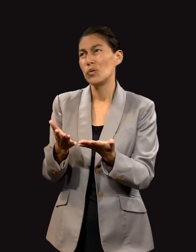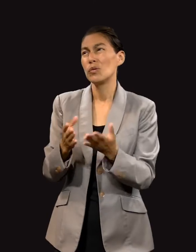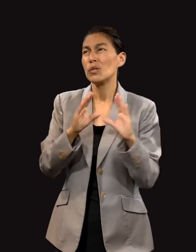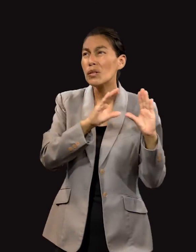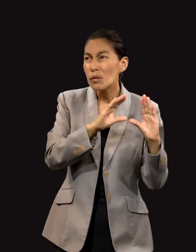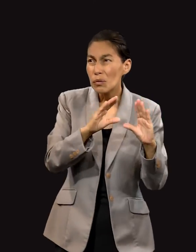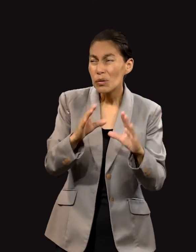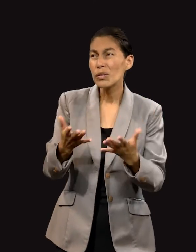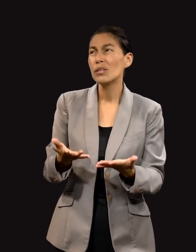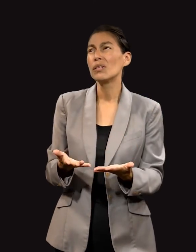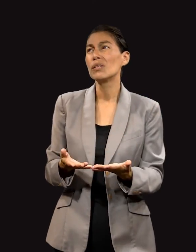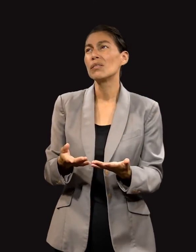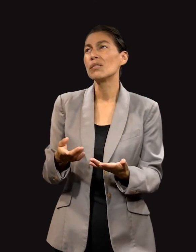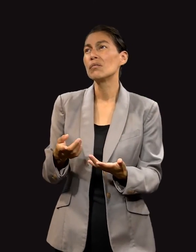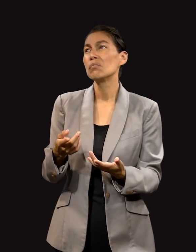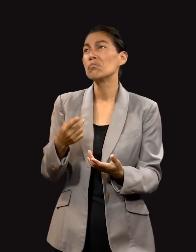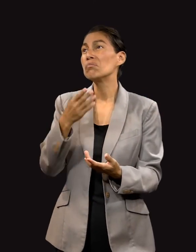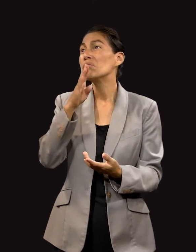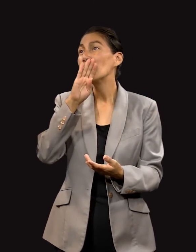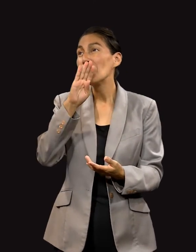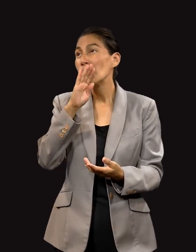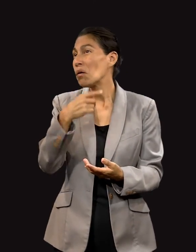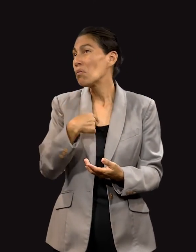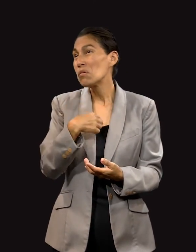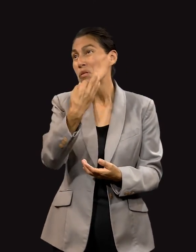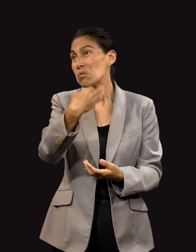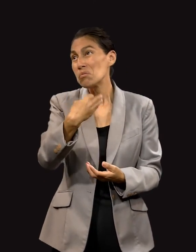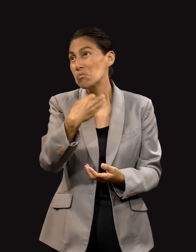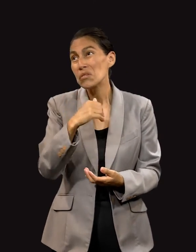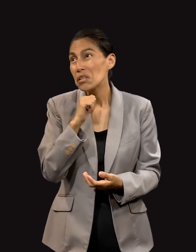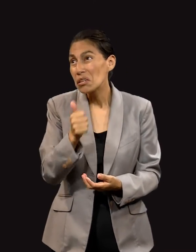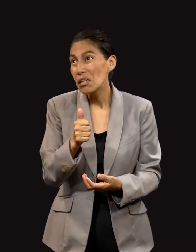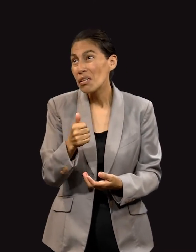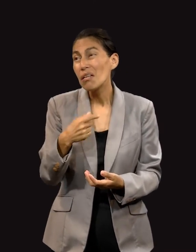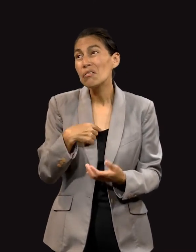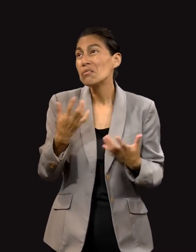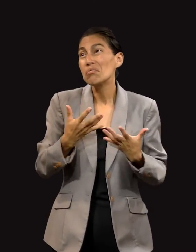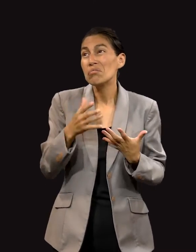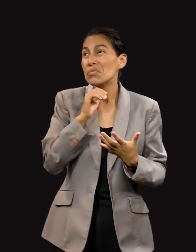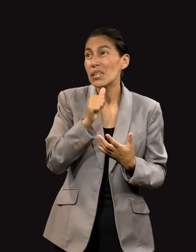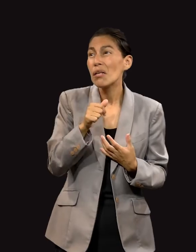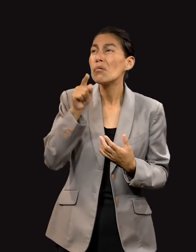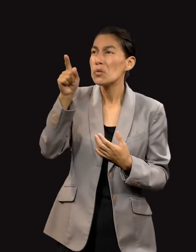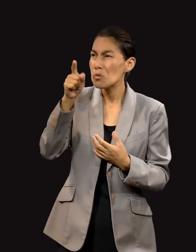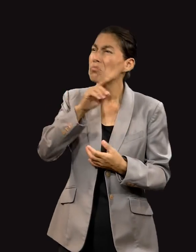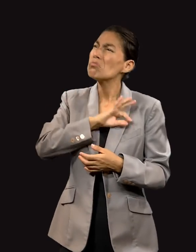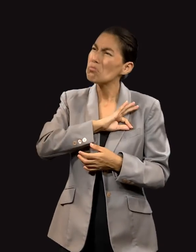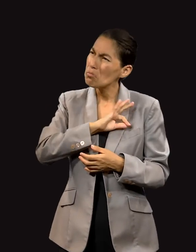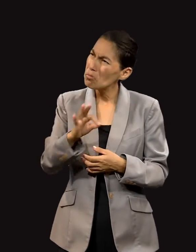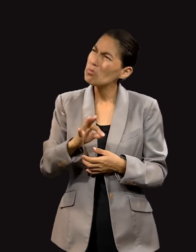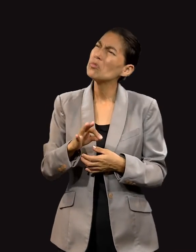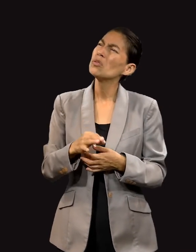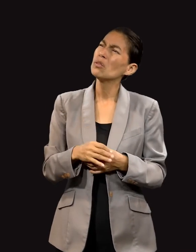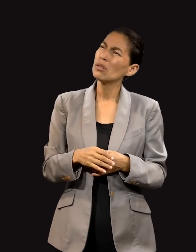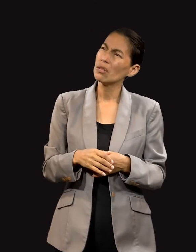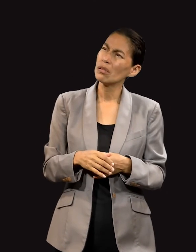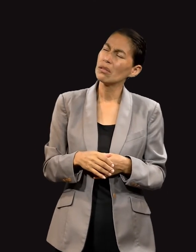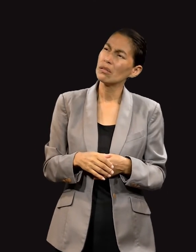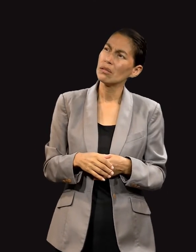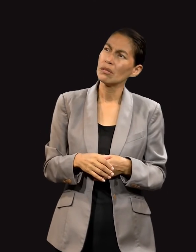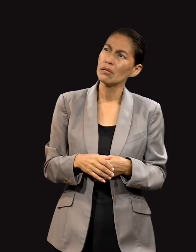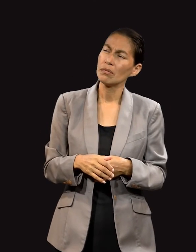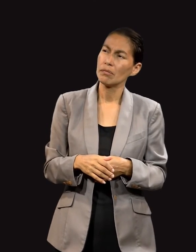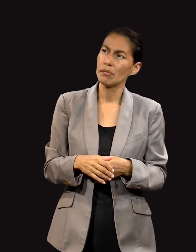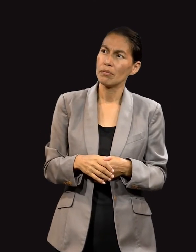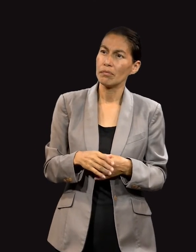y que la cuide. pues si a mí no me acepta y no me quiere, pues yo qué puedo hacer, ¿verdad? Pero tú sí puedes hacer mucho, yo le